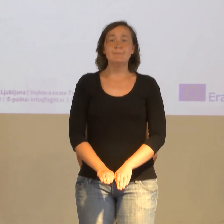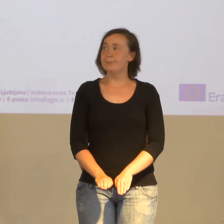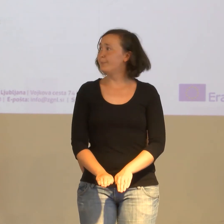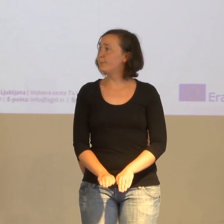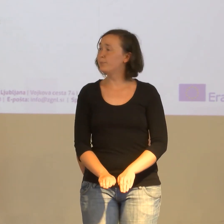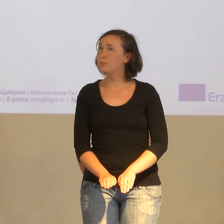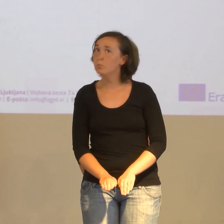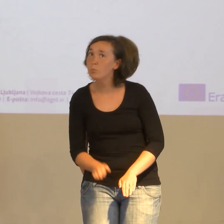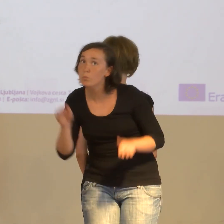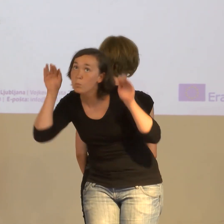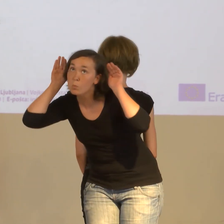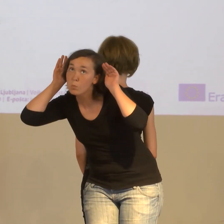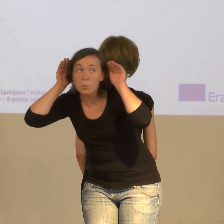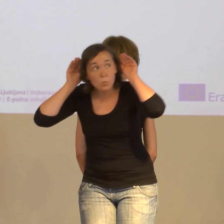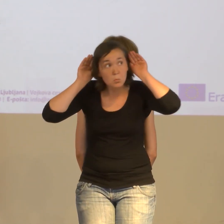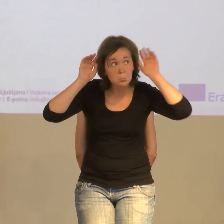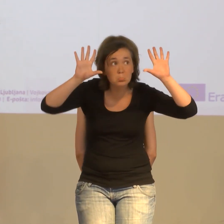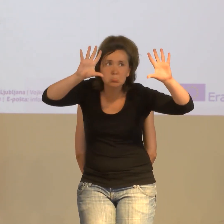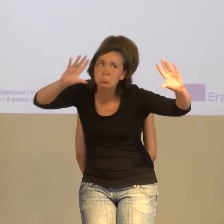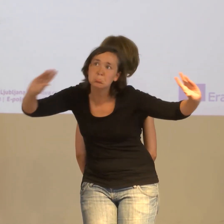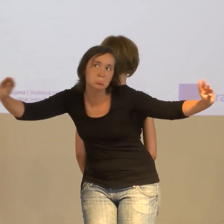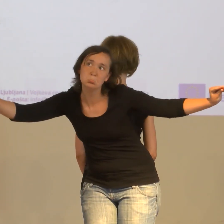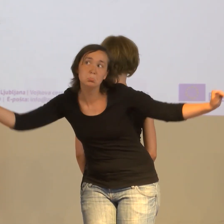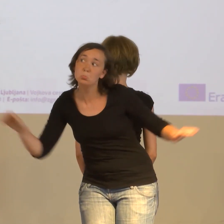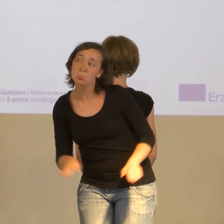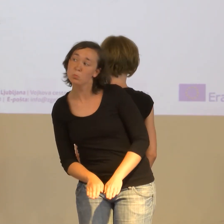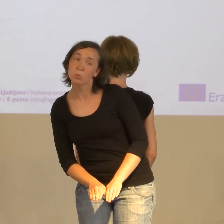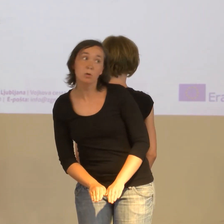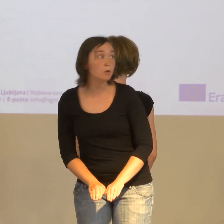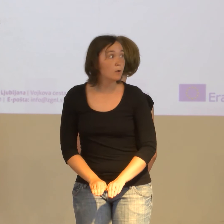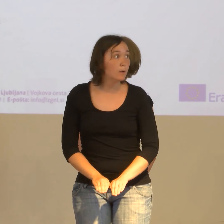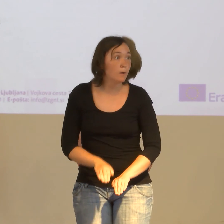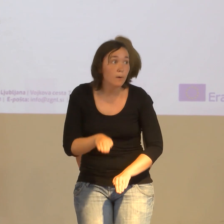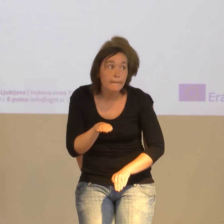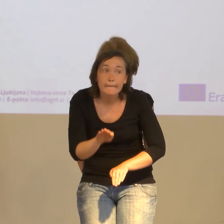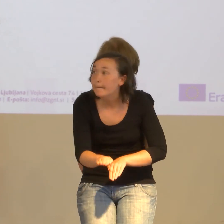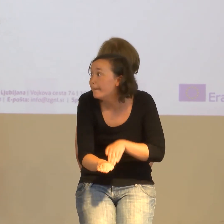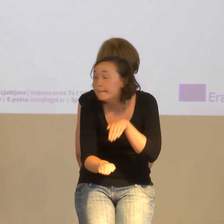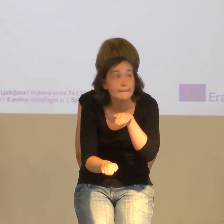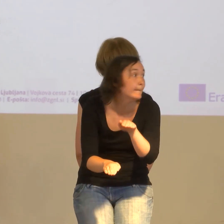Thank you.